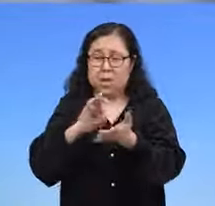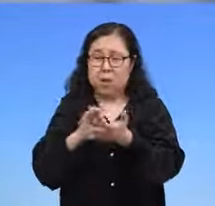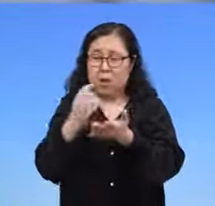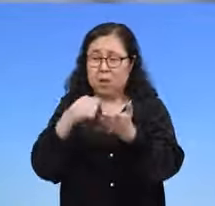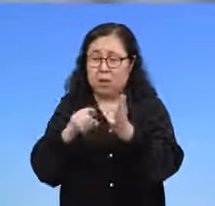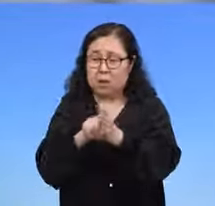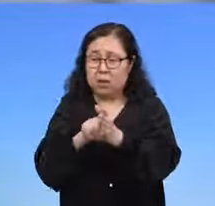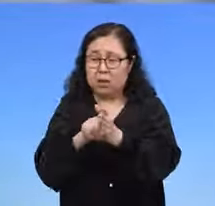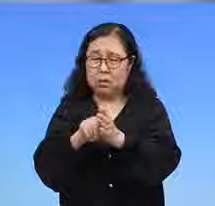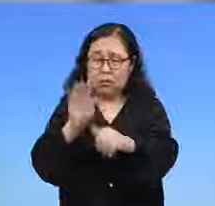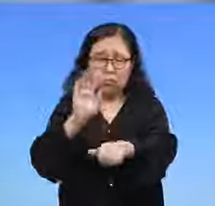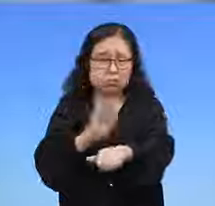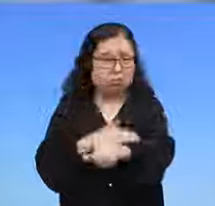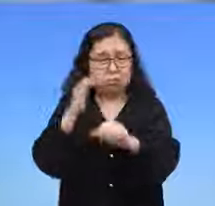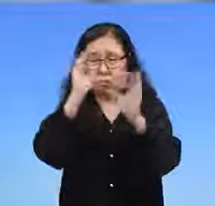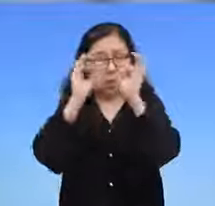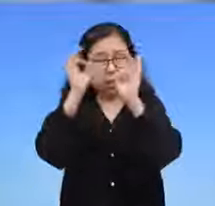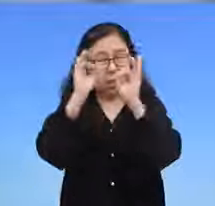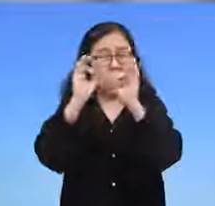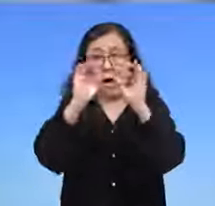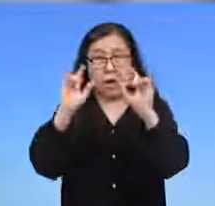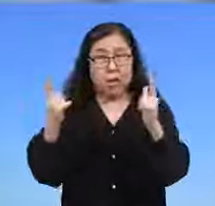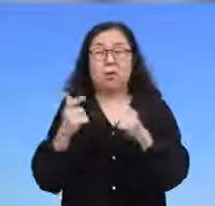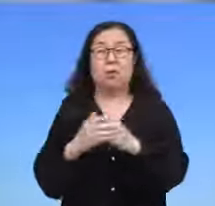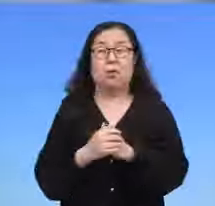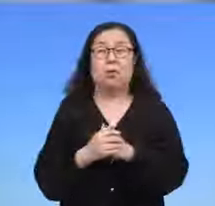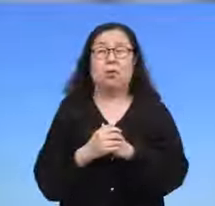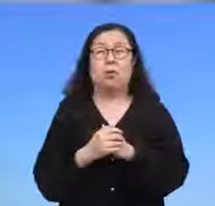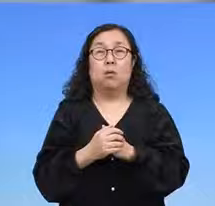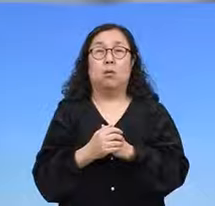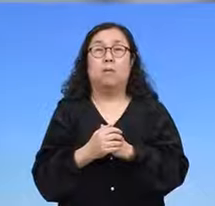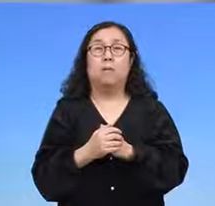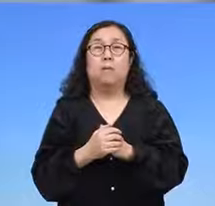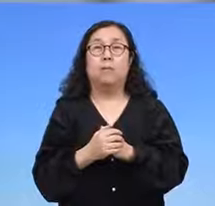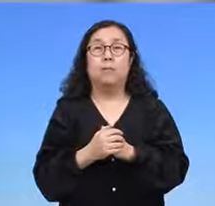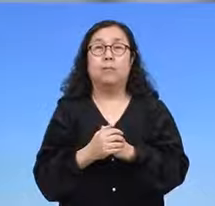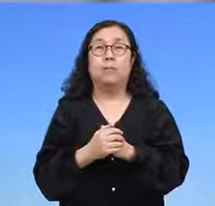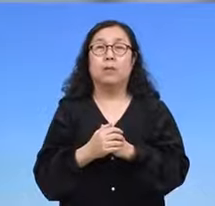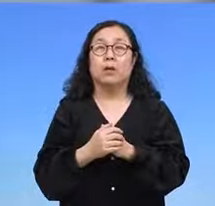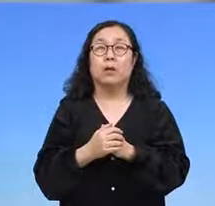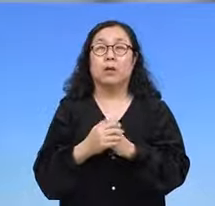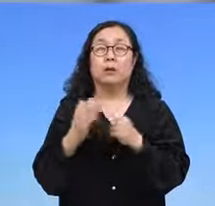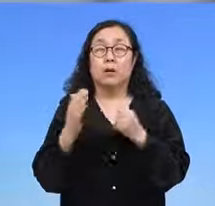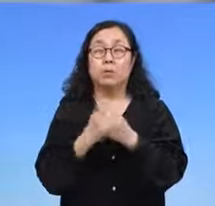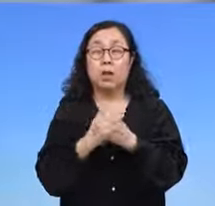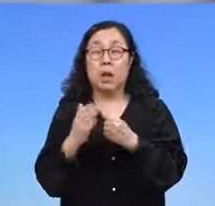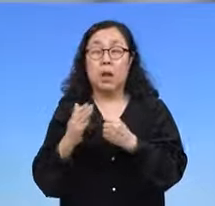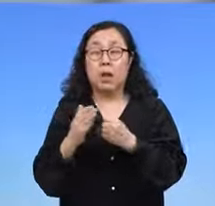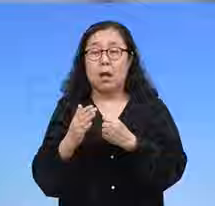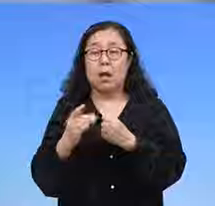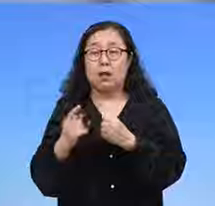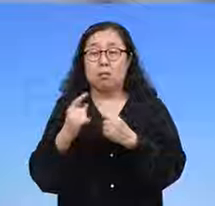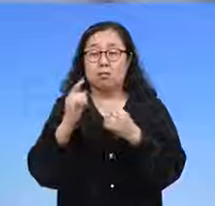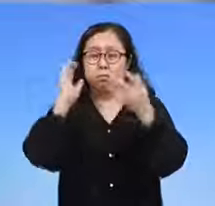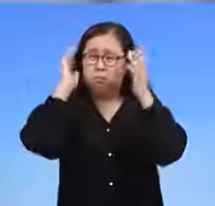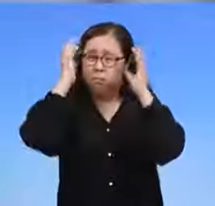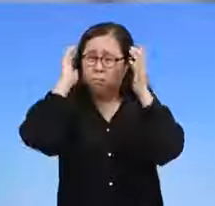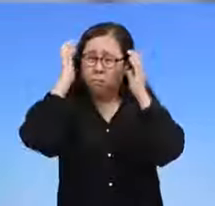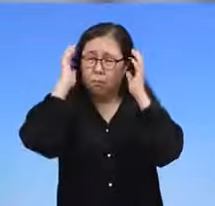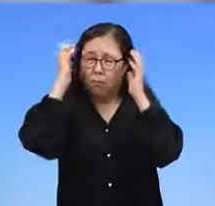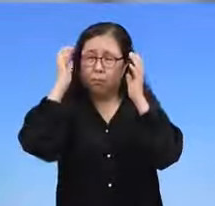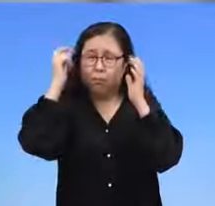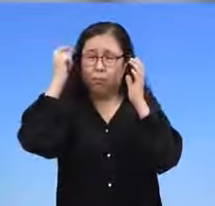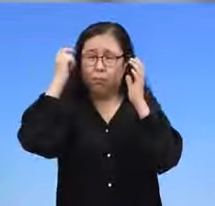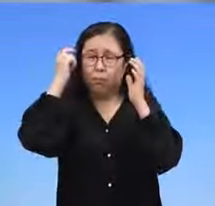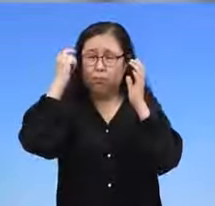같으면 막으시는 게 이해가 되는데, 정황으로 봤을 때 그런 거 아닙니다. 그러니 당연히